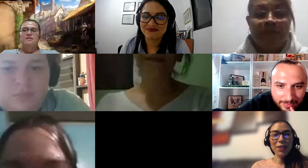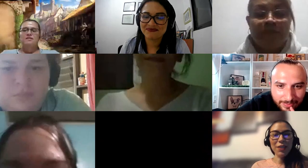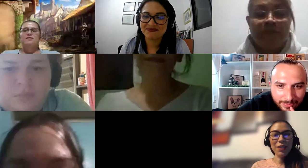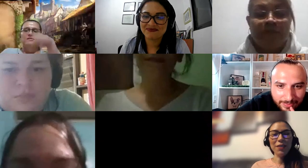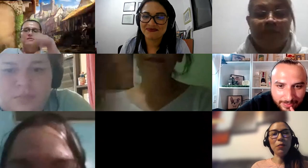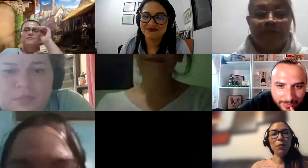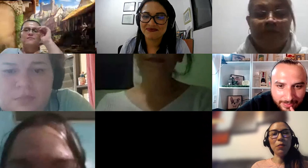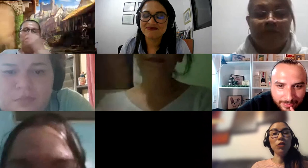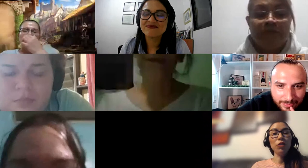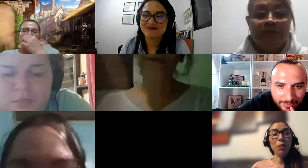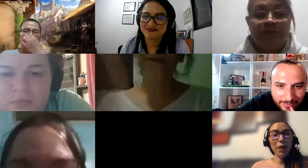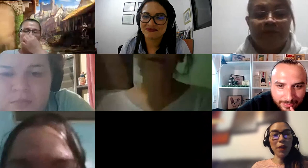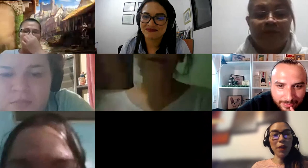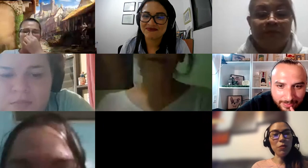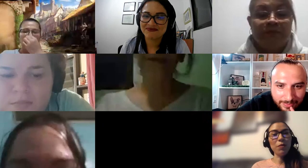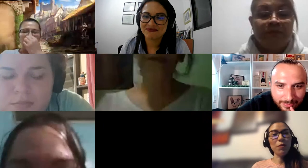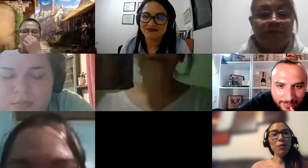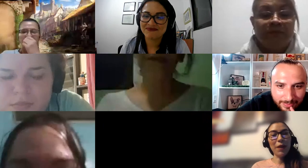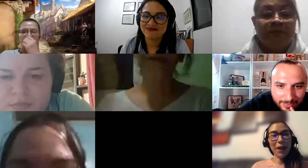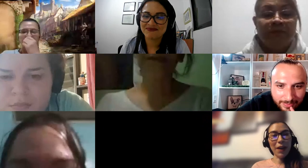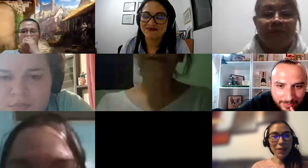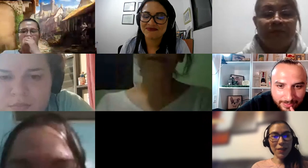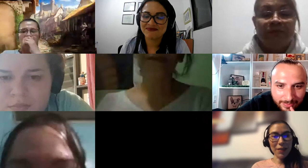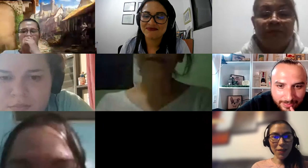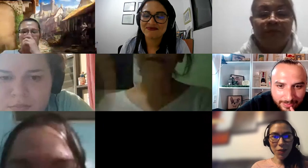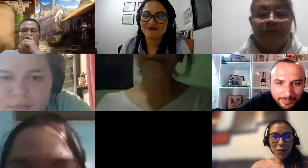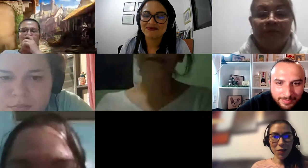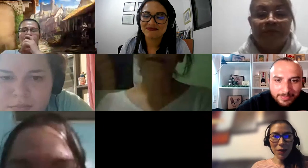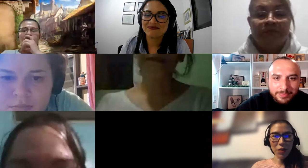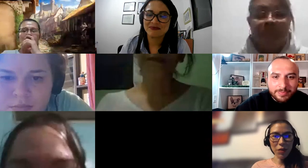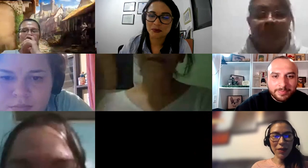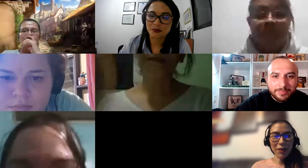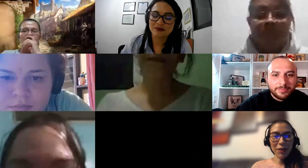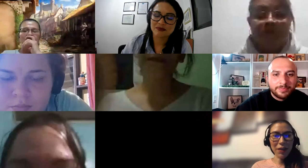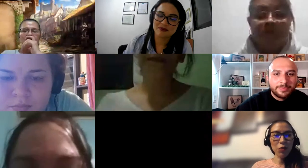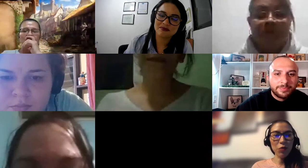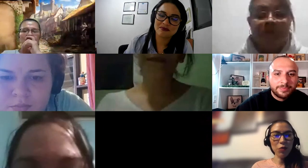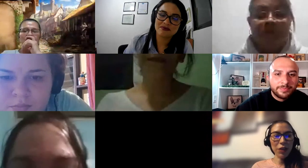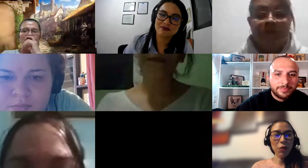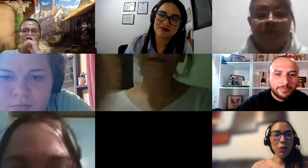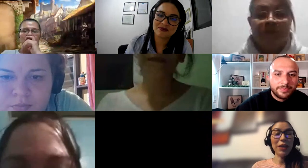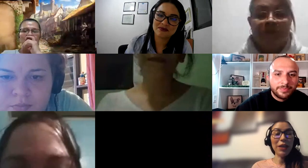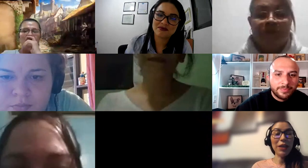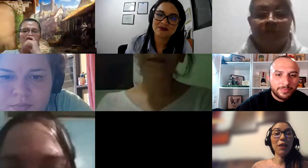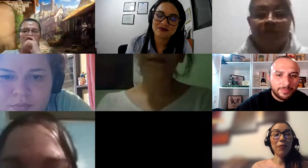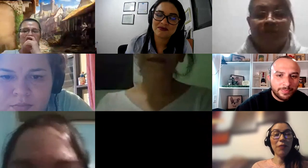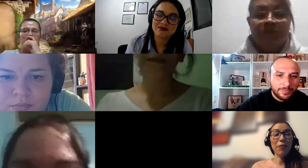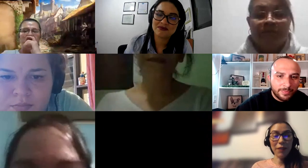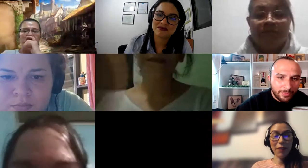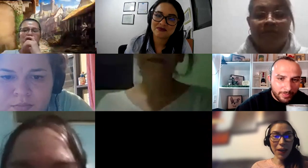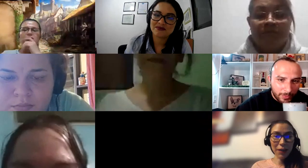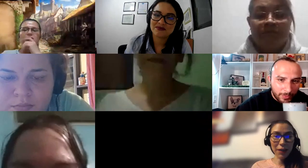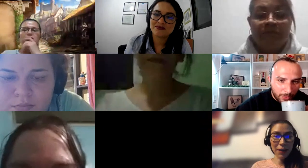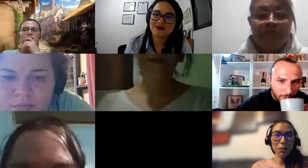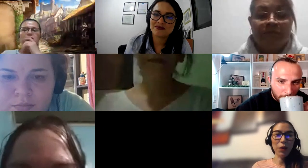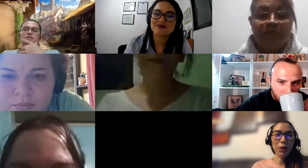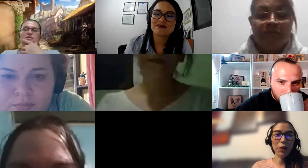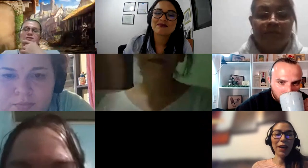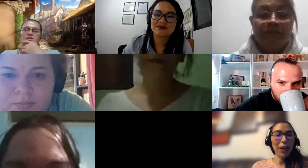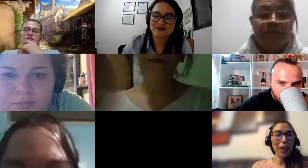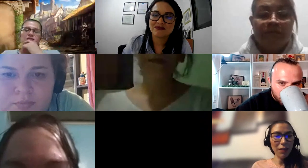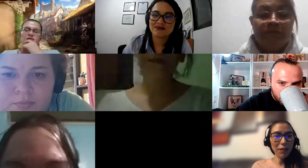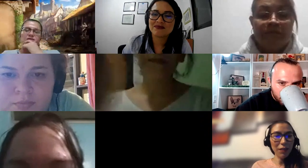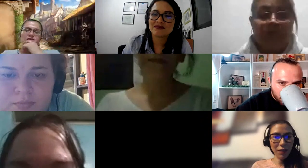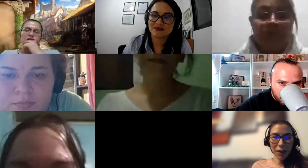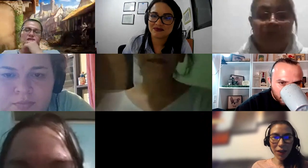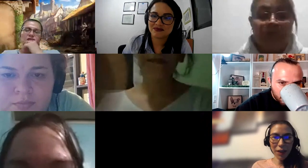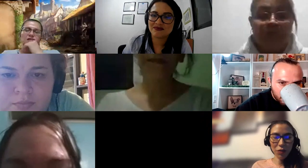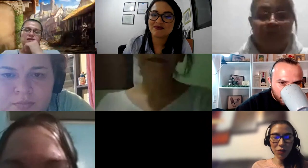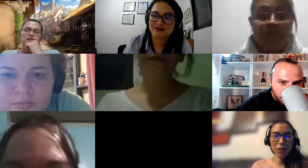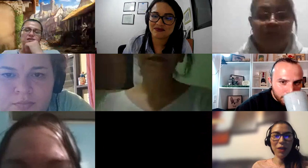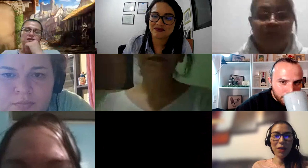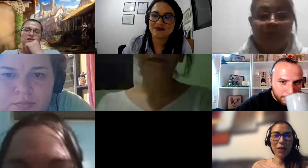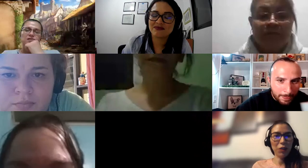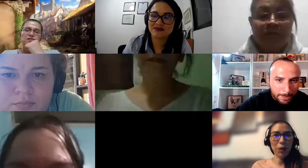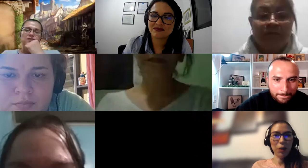Entonces, de pronto podemos, para hacer este espacio más inclusivo y que Fabián pueda entendernos y que todas